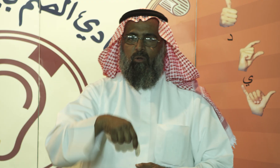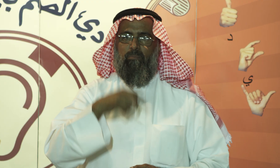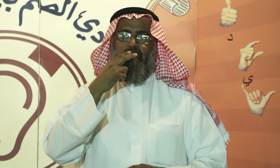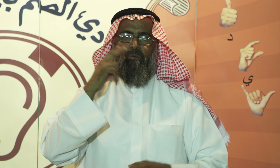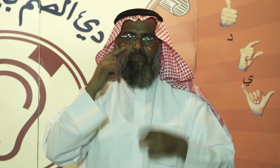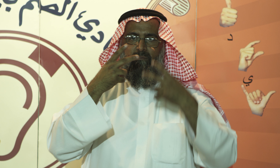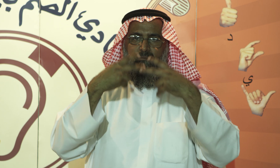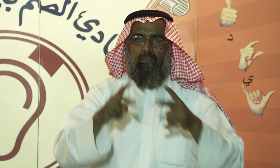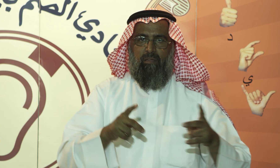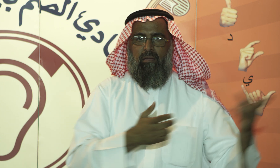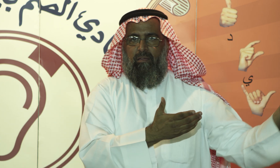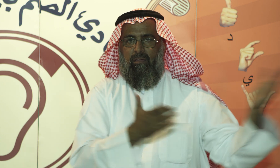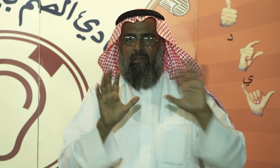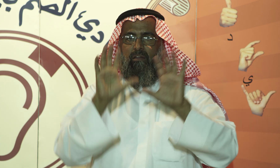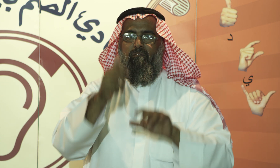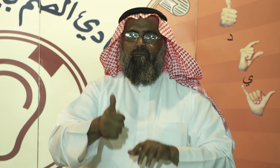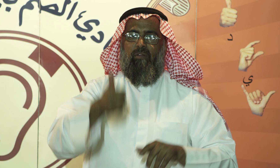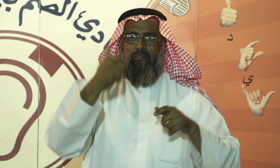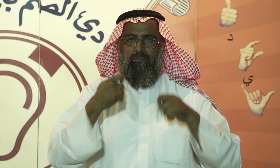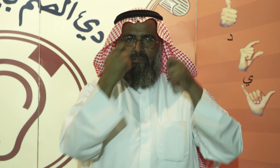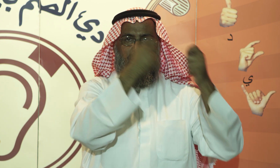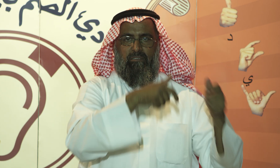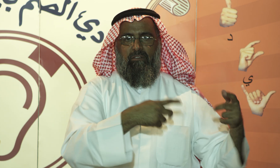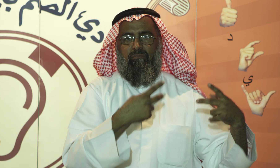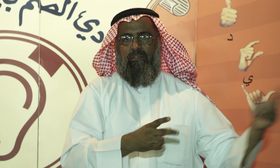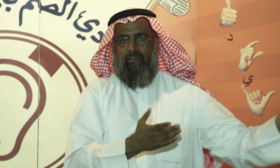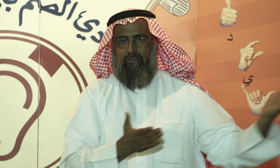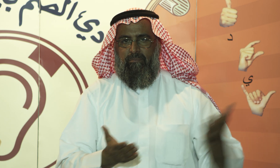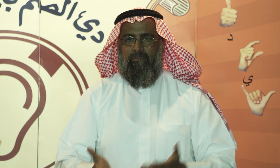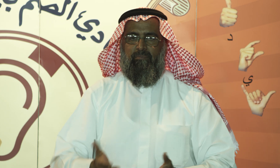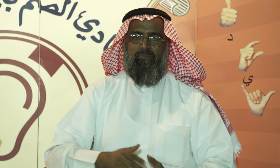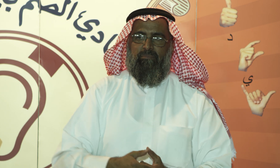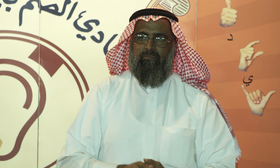والآن ندعو الفائزين لاستلام جوائزهم، فليتفضلوا.